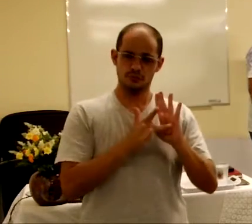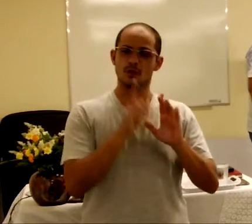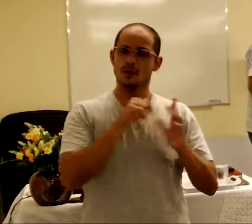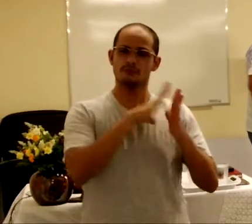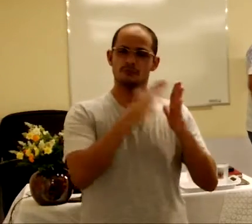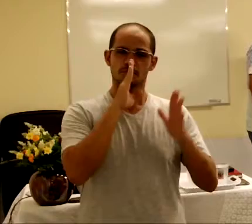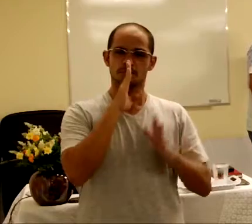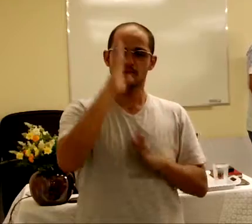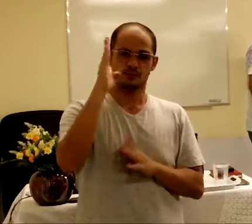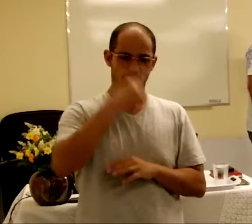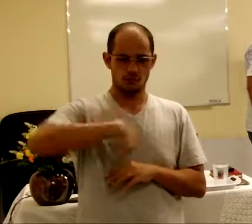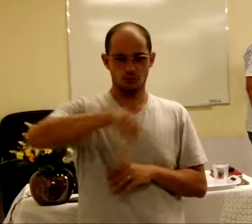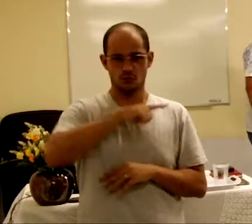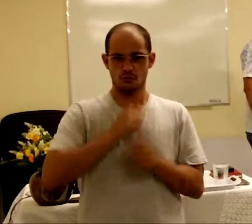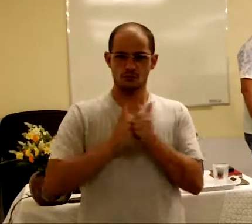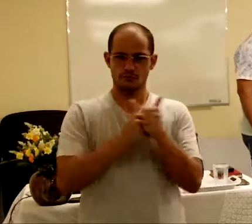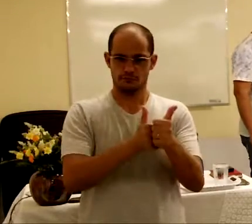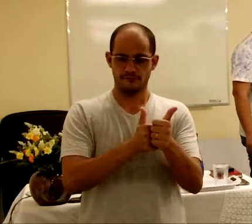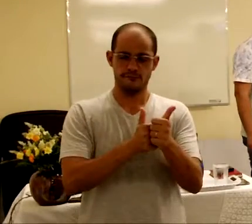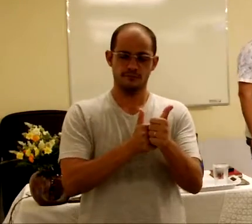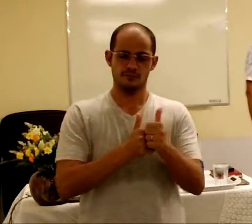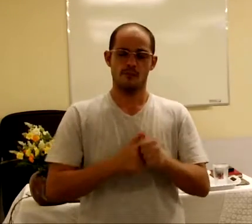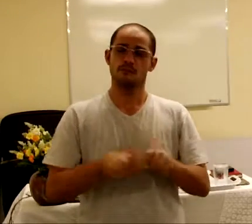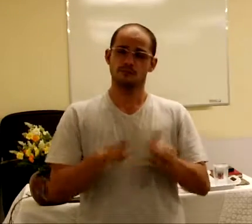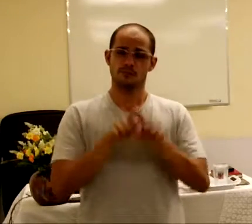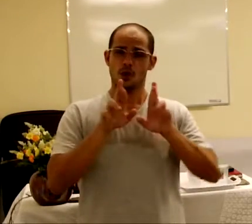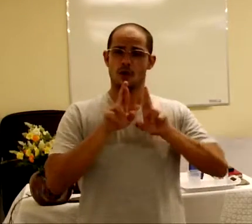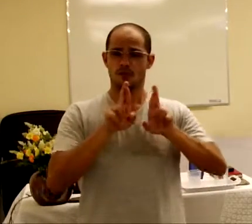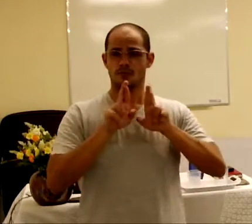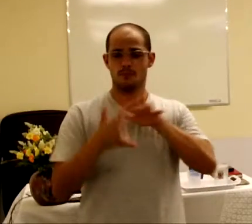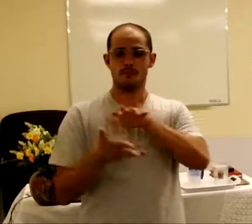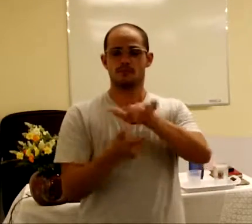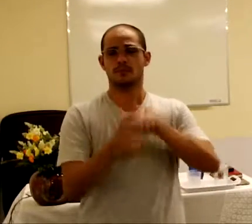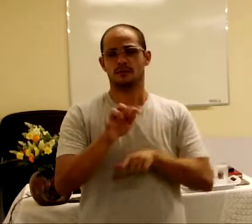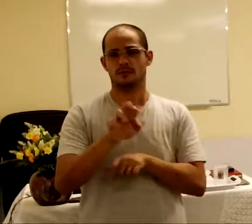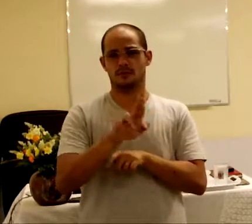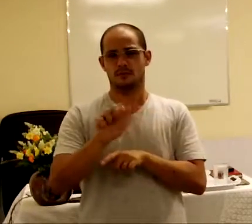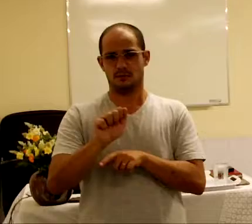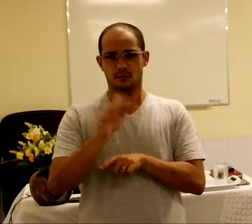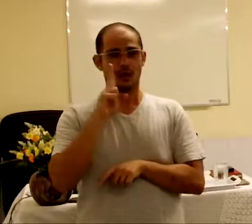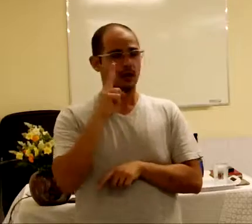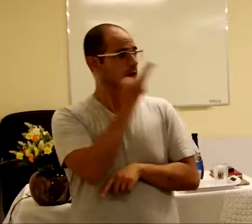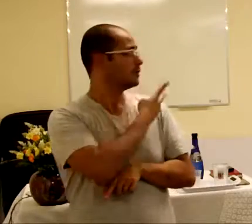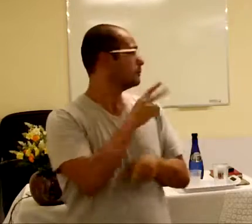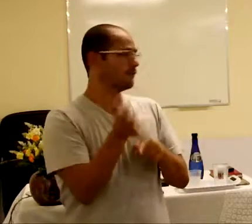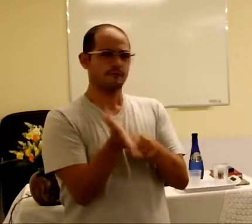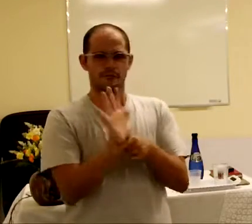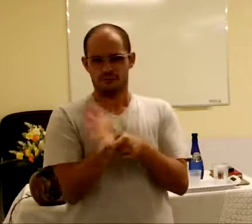modelo, nosso responsável pelo planeta Terra. Aí no filme A Paixão de Cristo, né?